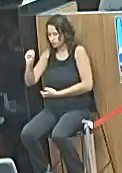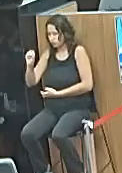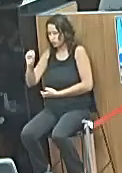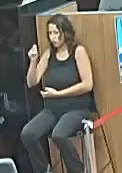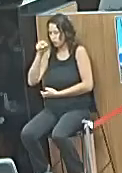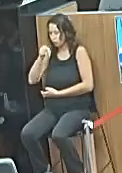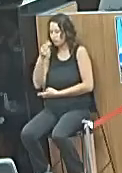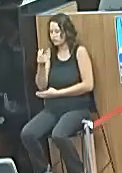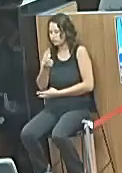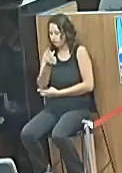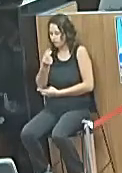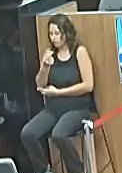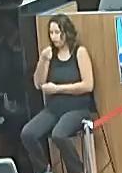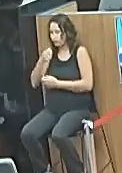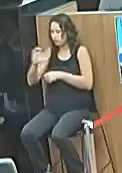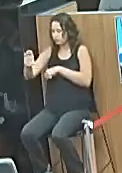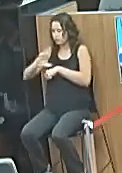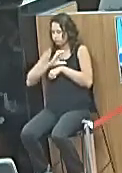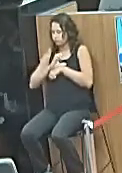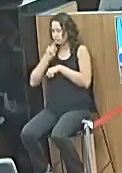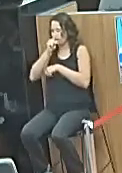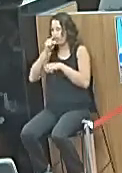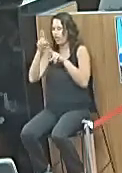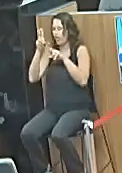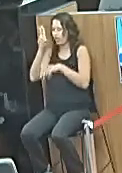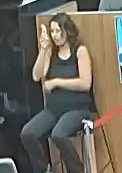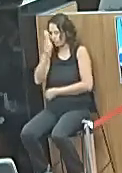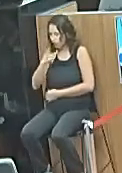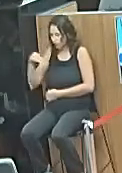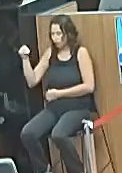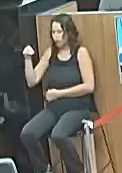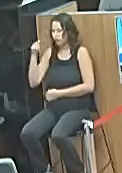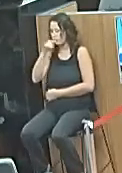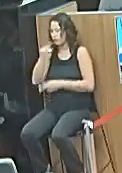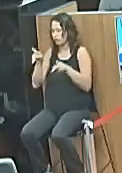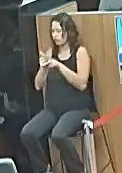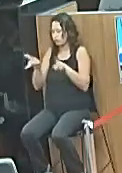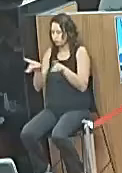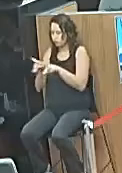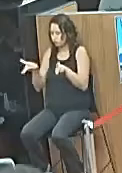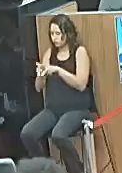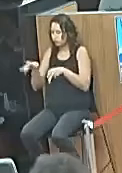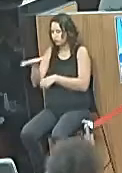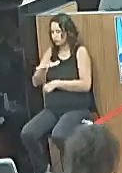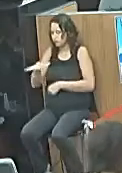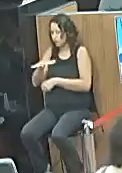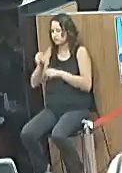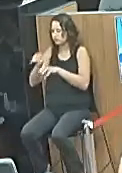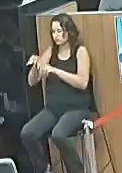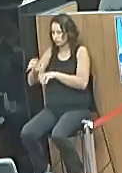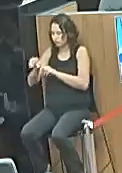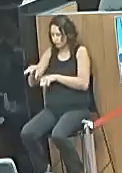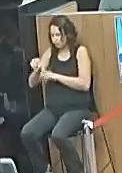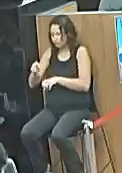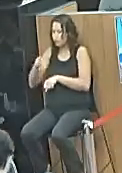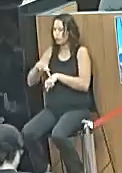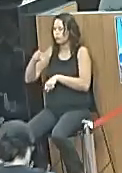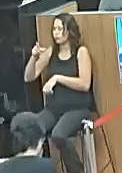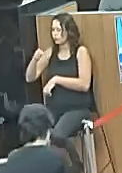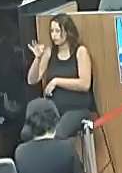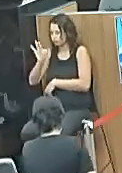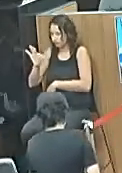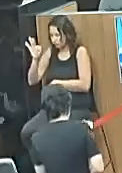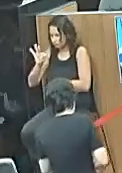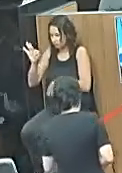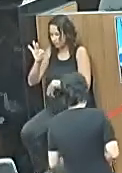no plano de carreiras da unimontes e ong para professores de educação superior esses valores foram pactuados um acordo de